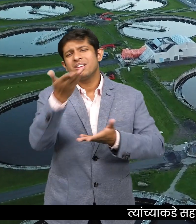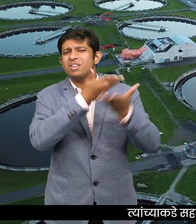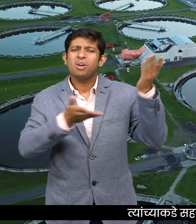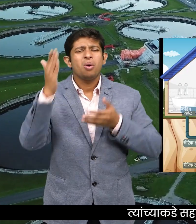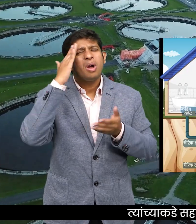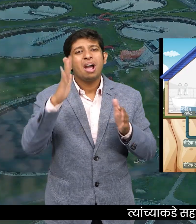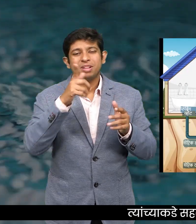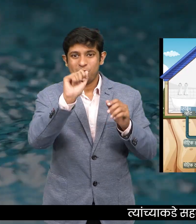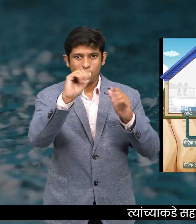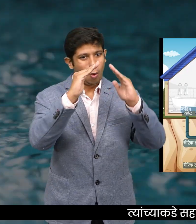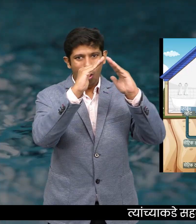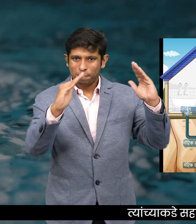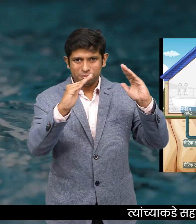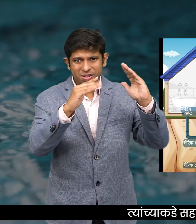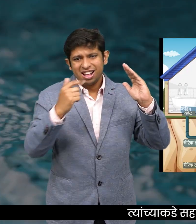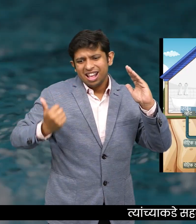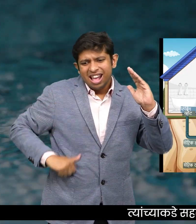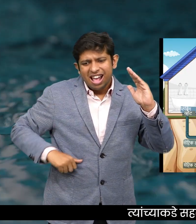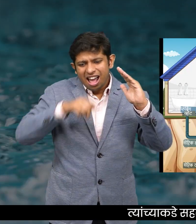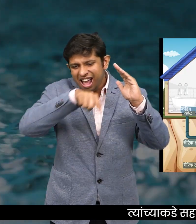त्यांच्याकडे सहसा सेप्टिक टँक असते.